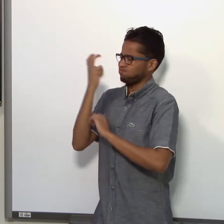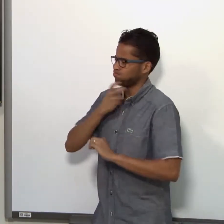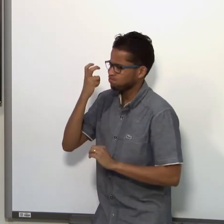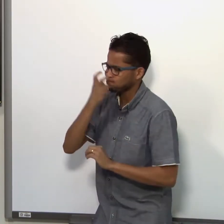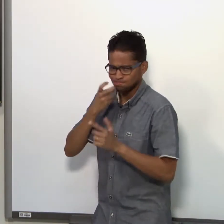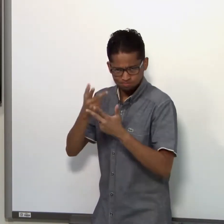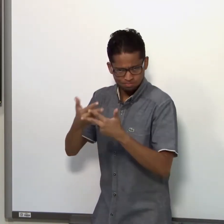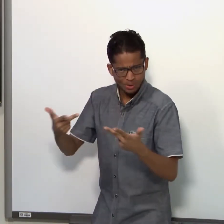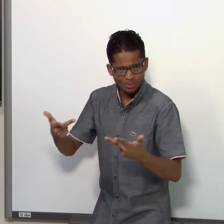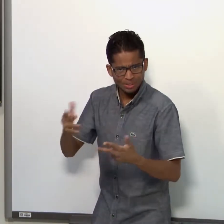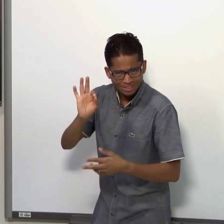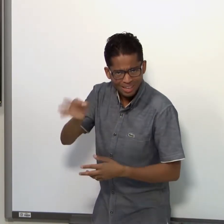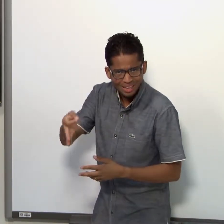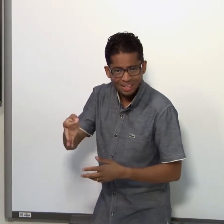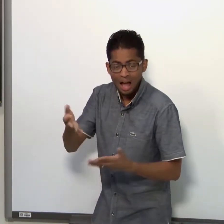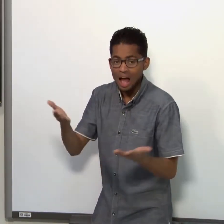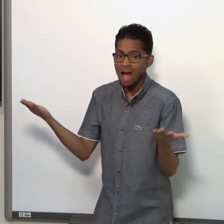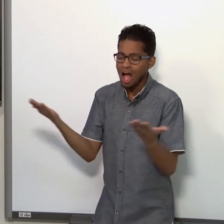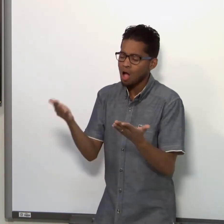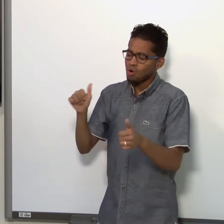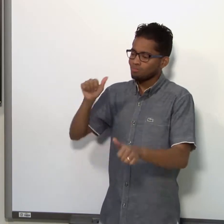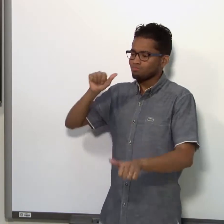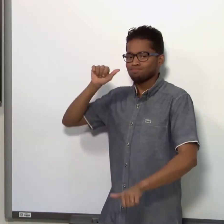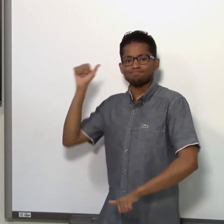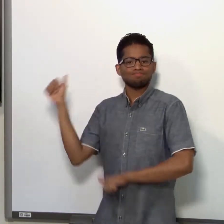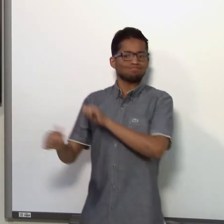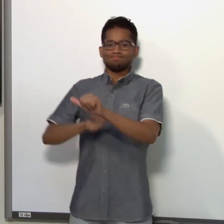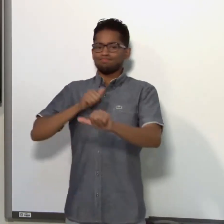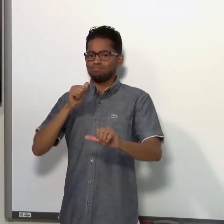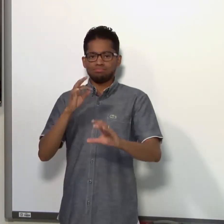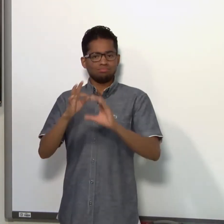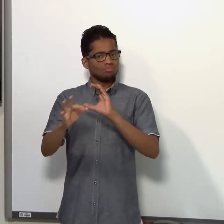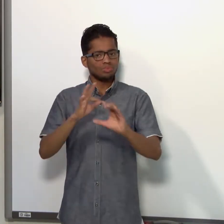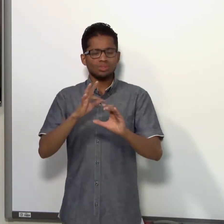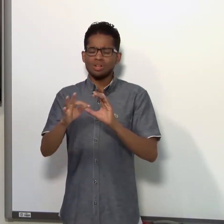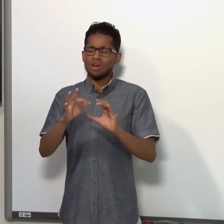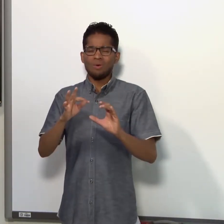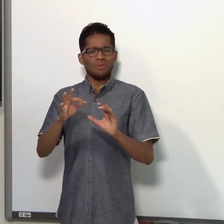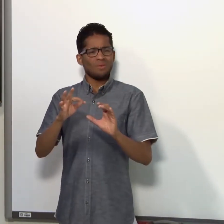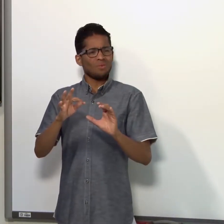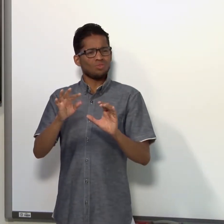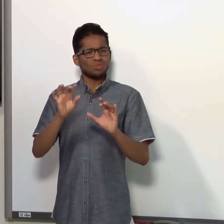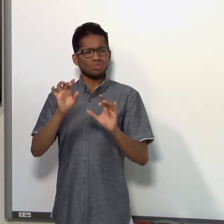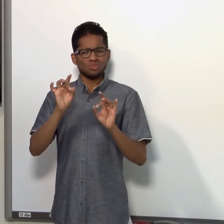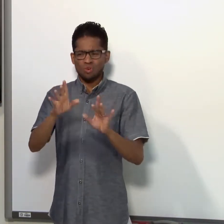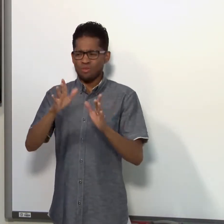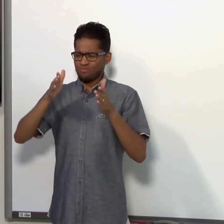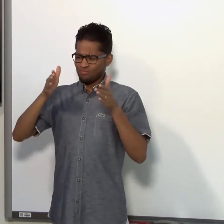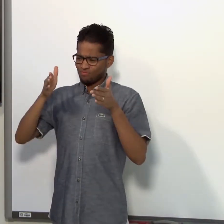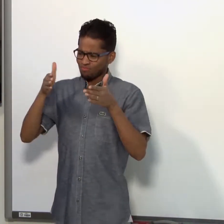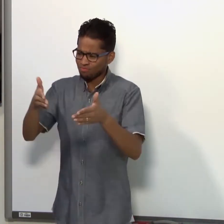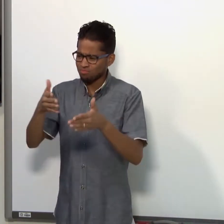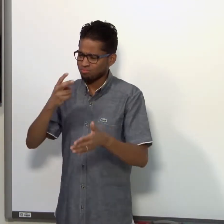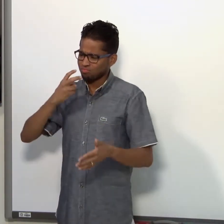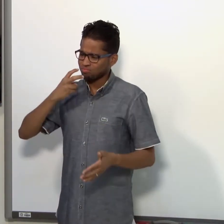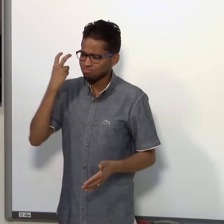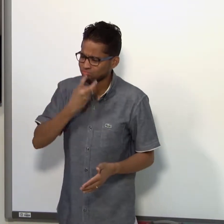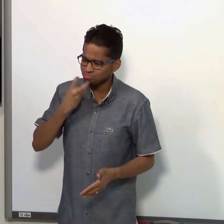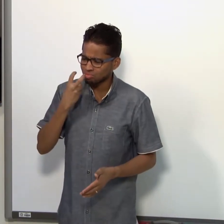audismo, do oralismo, lembra? Então, aqui há uma inversão. Na comunicação